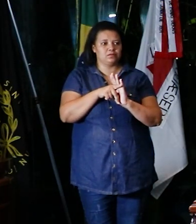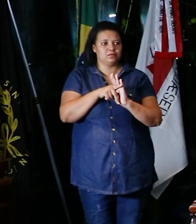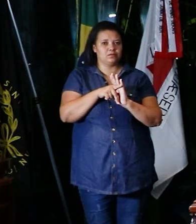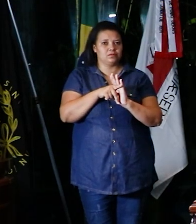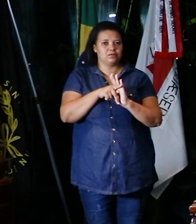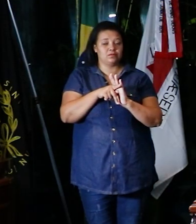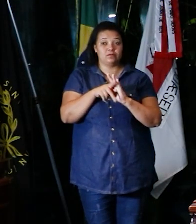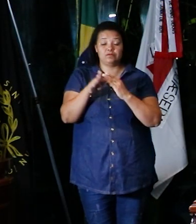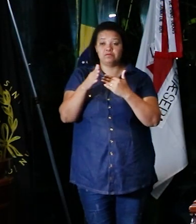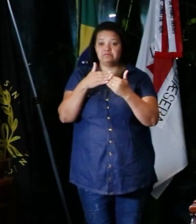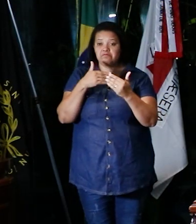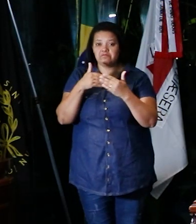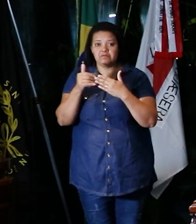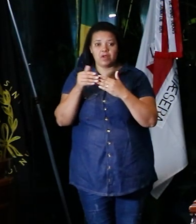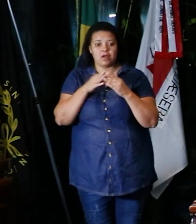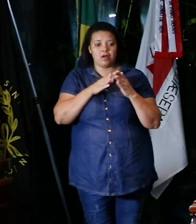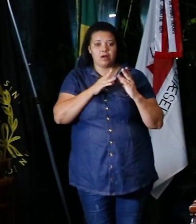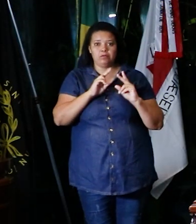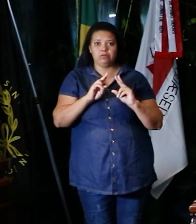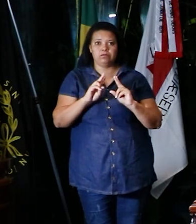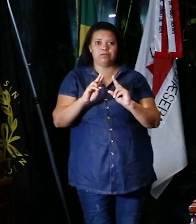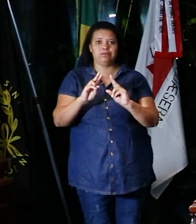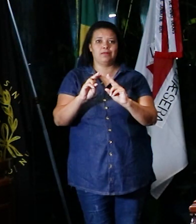onde a sua arte,